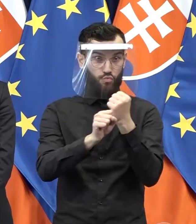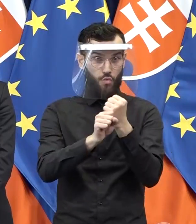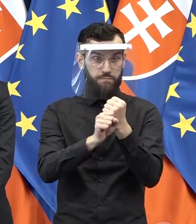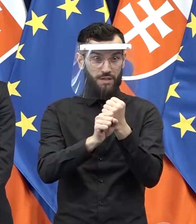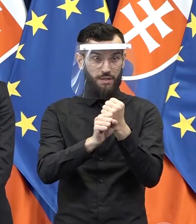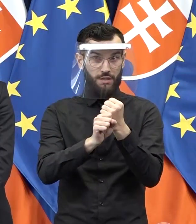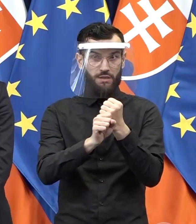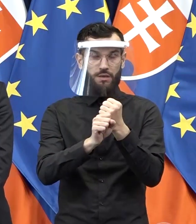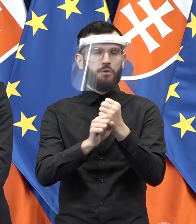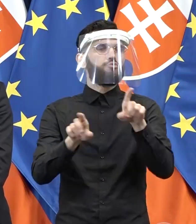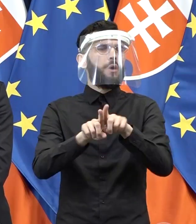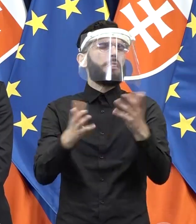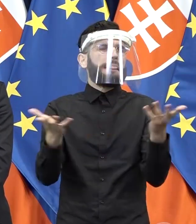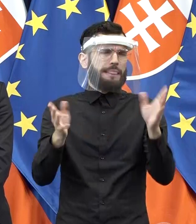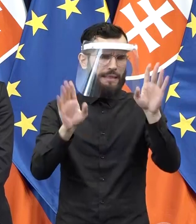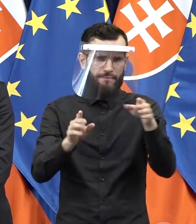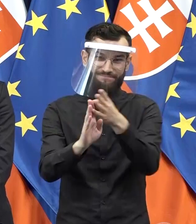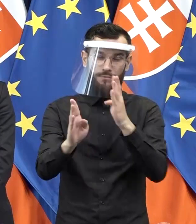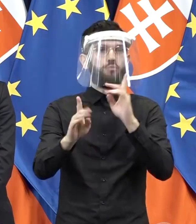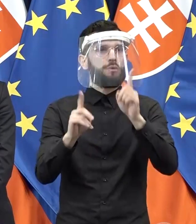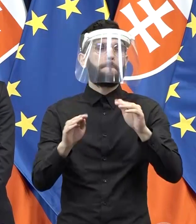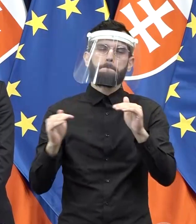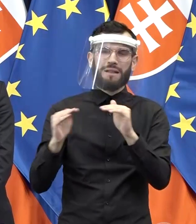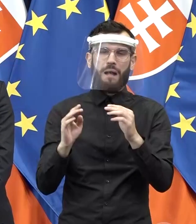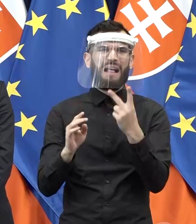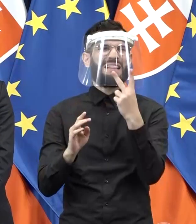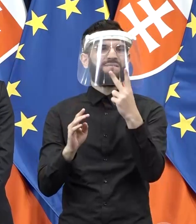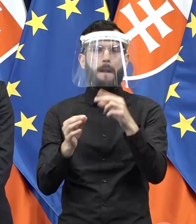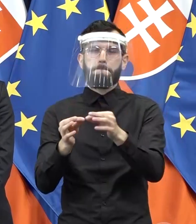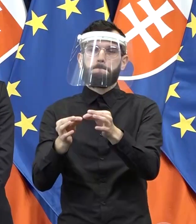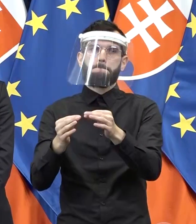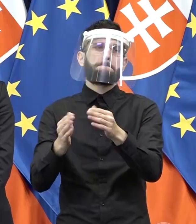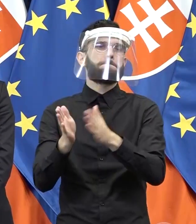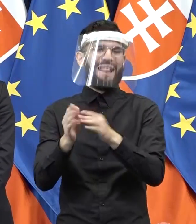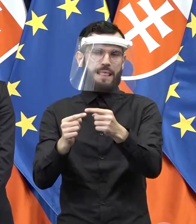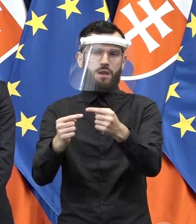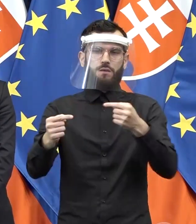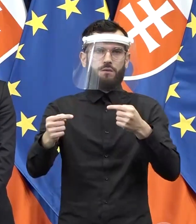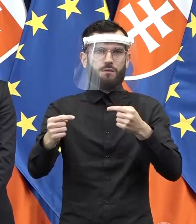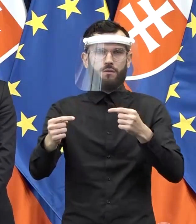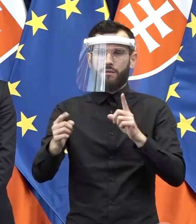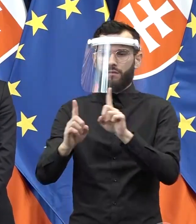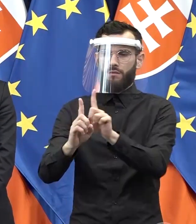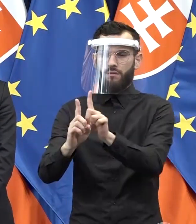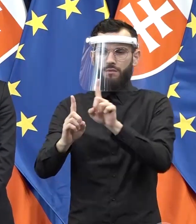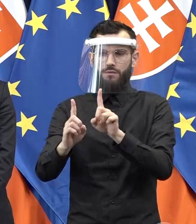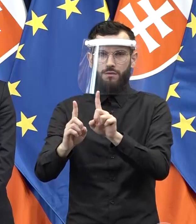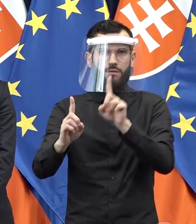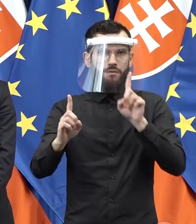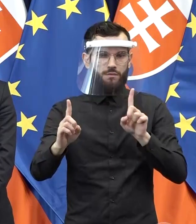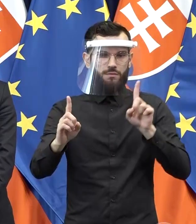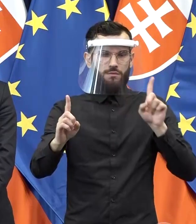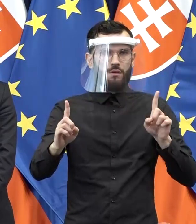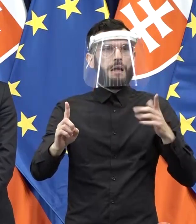vo vzdialenosti minimálne 2 metre jeden od druhého. Opäť v záujme minimalizácie